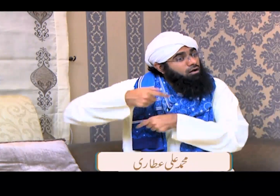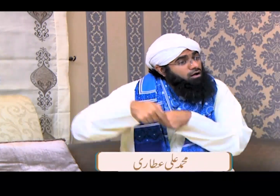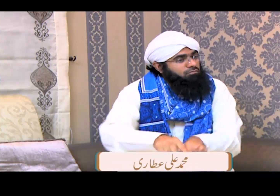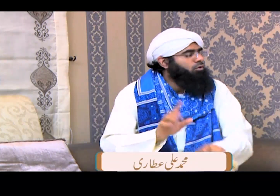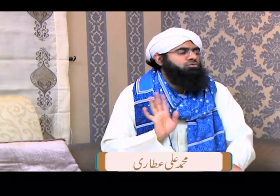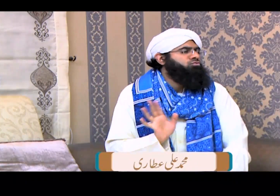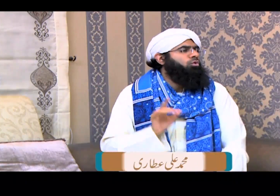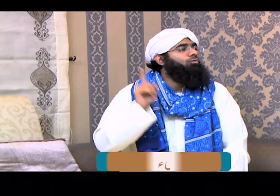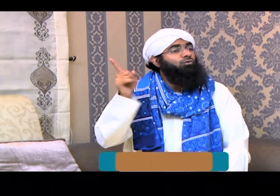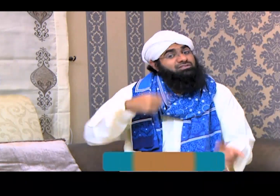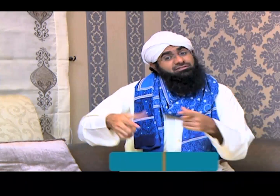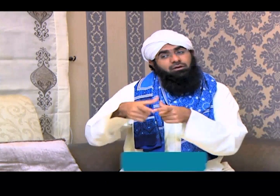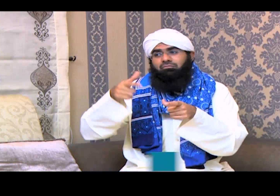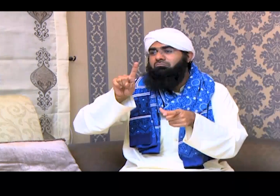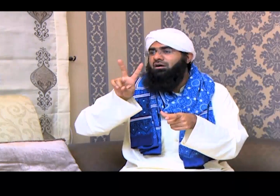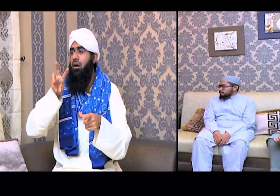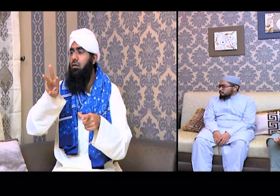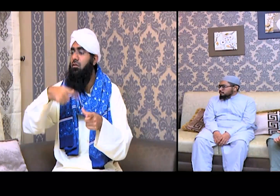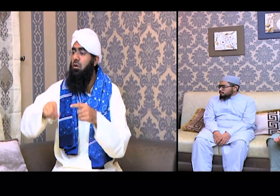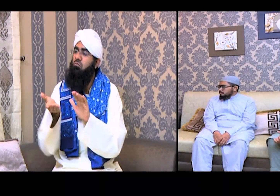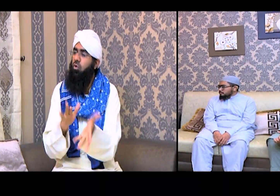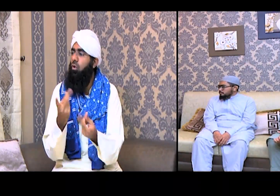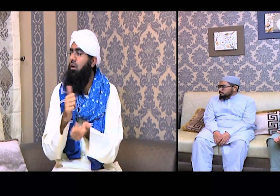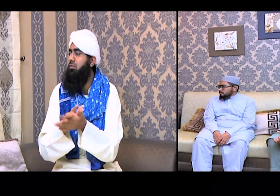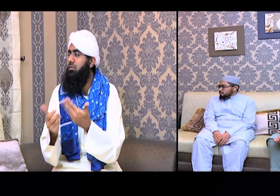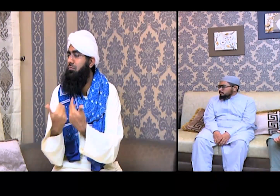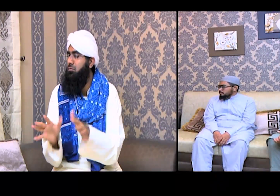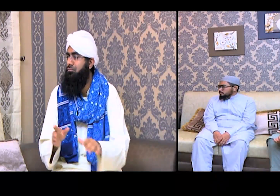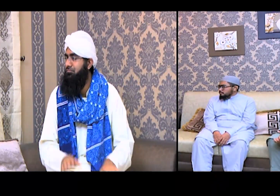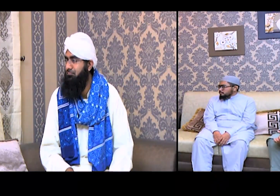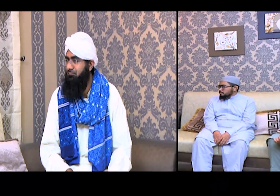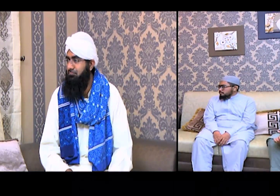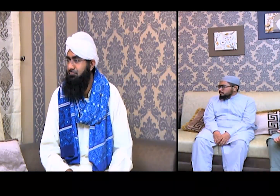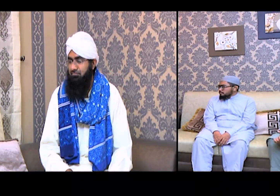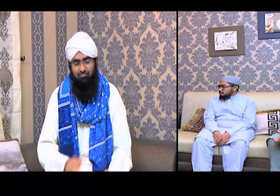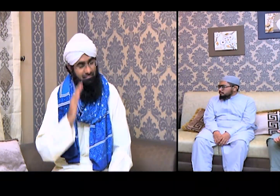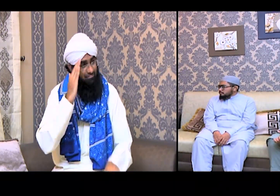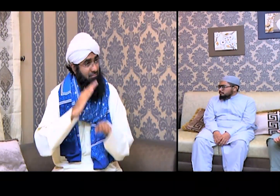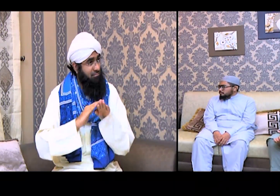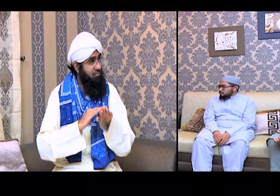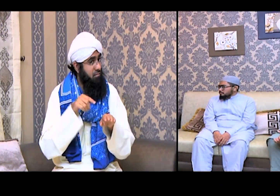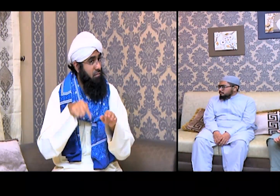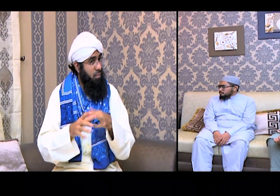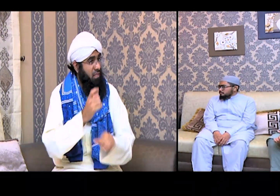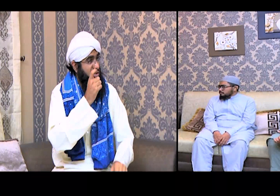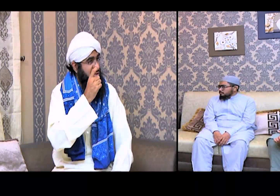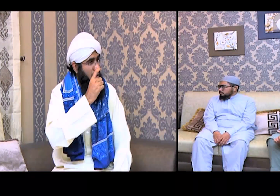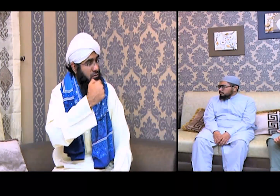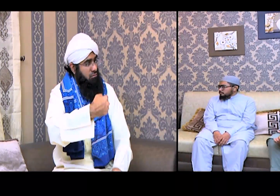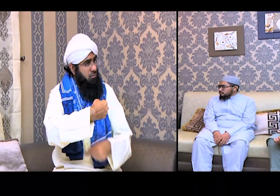کیونکہ وہ تو ساری قوم فنا کر دی گئی۔ پیارے اسلامی بھائیوں، معلوم ہوا کہ شیطانی ہیلا بازیوں میں پڑھ کر اللہ پاک کے